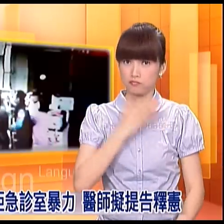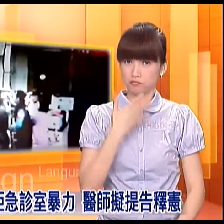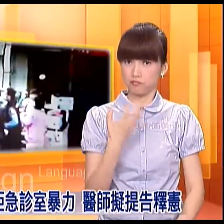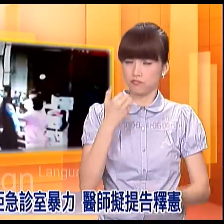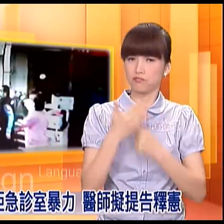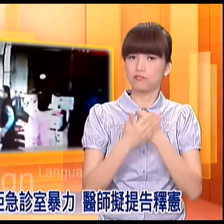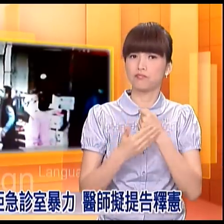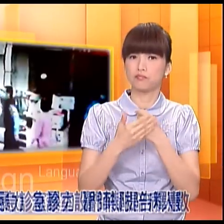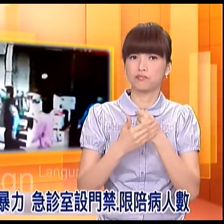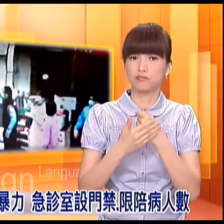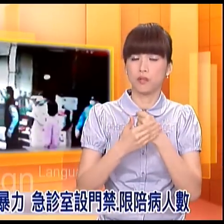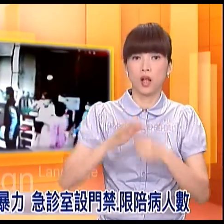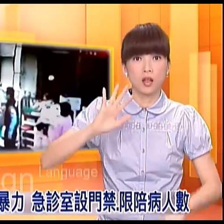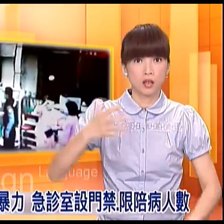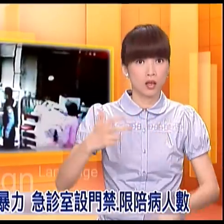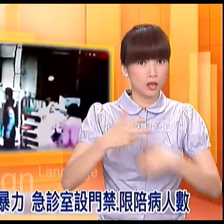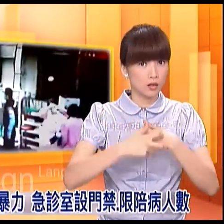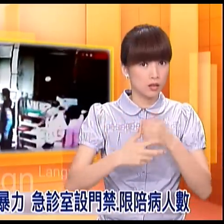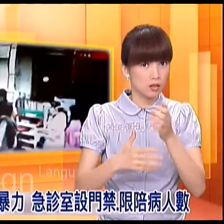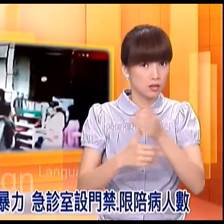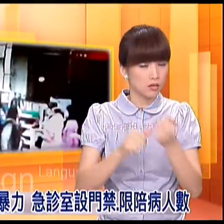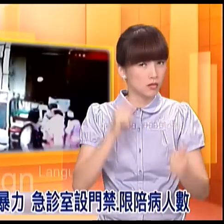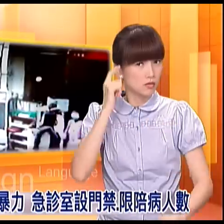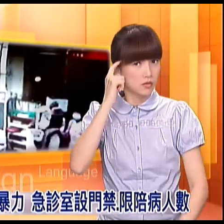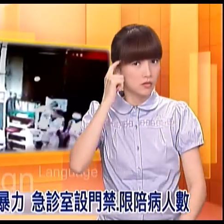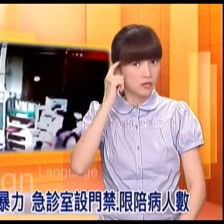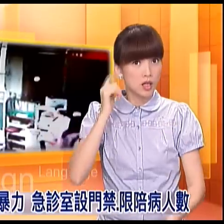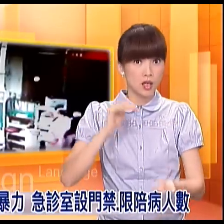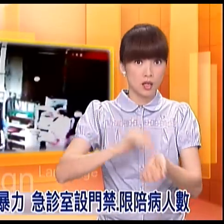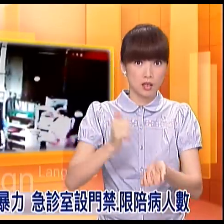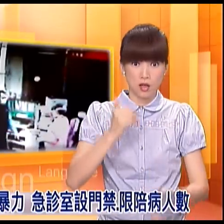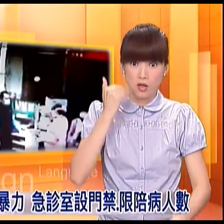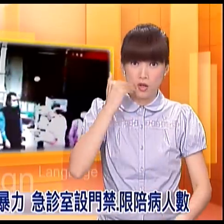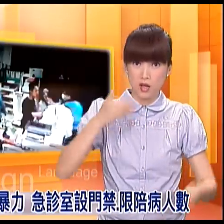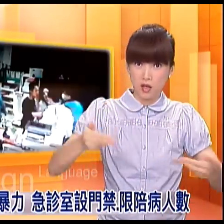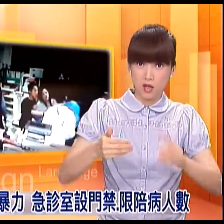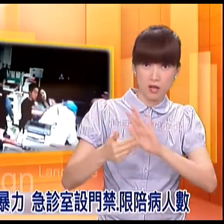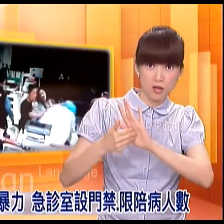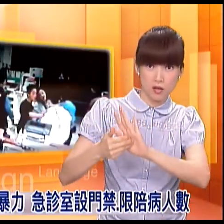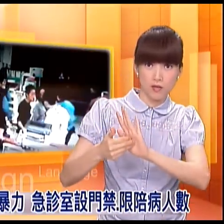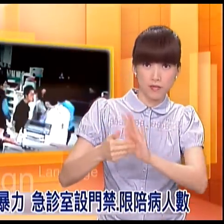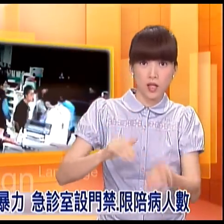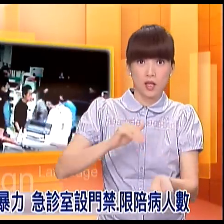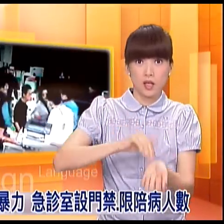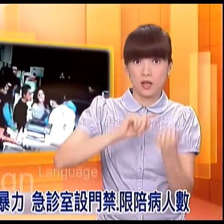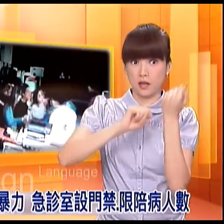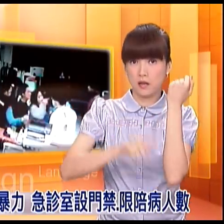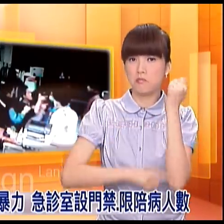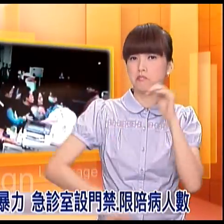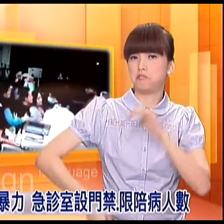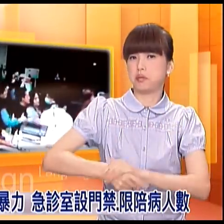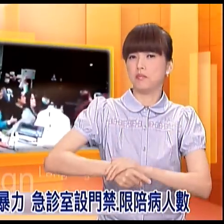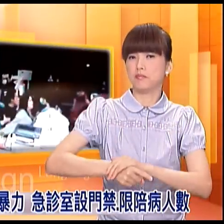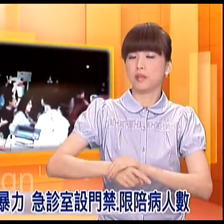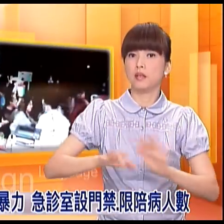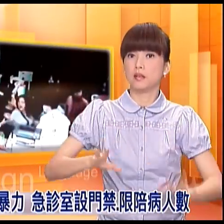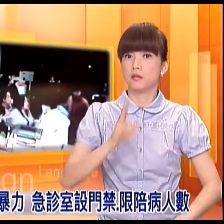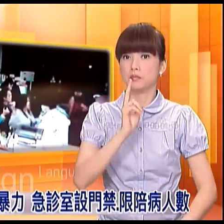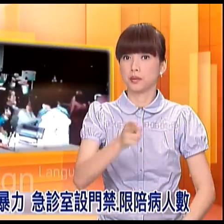过卫生署表示，医师如果拒绝救治病人会违反医疗法。目前已经有要